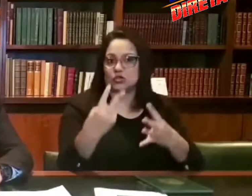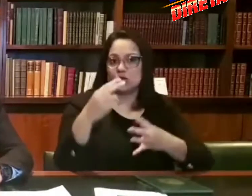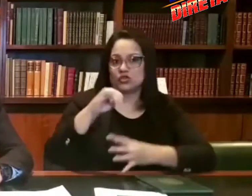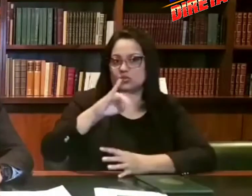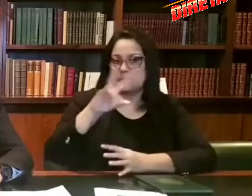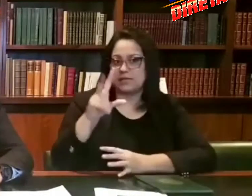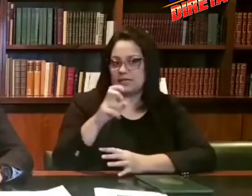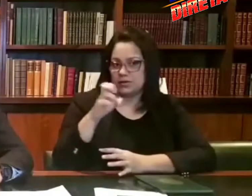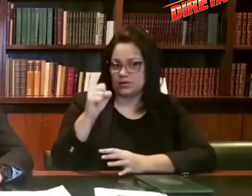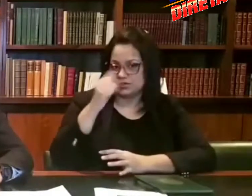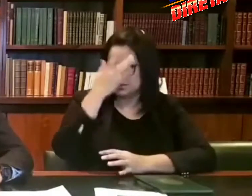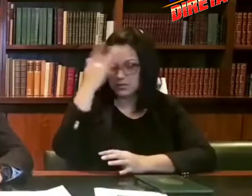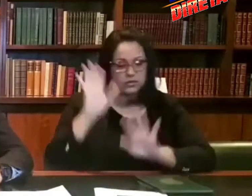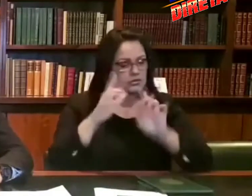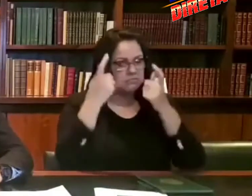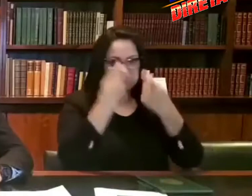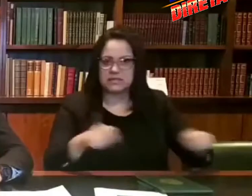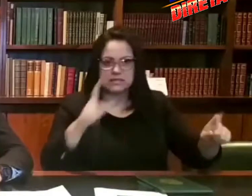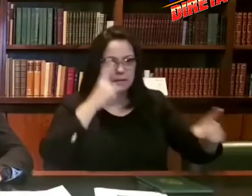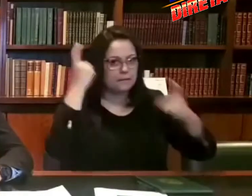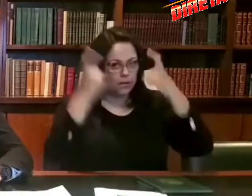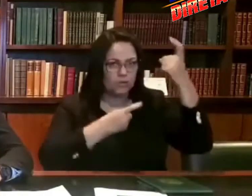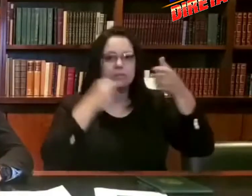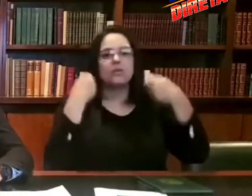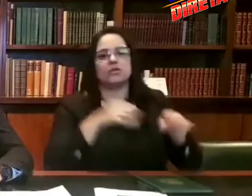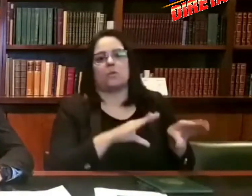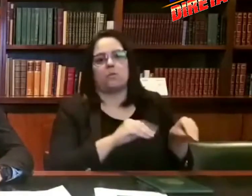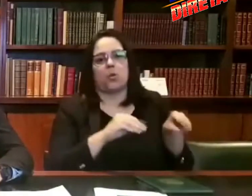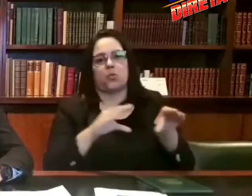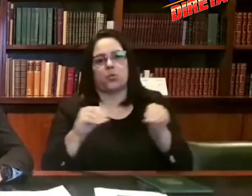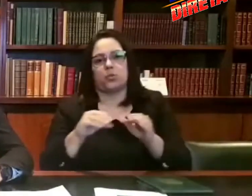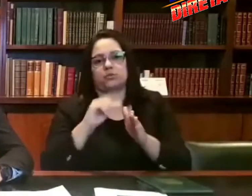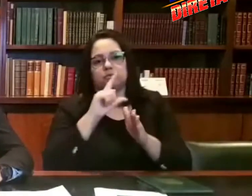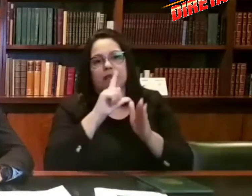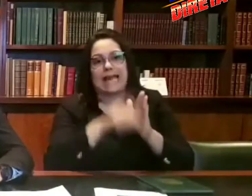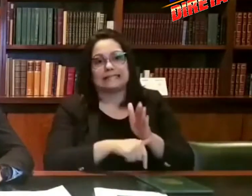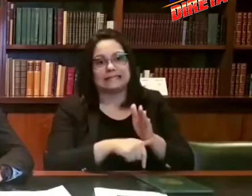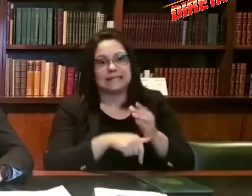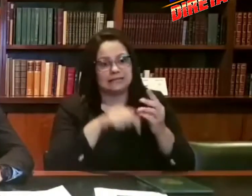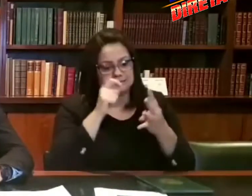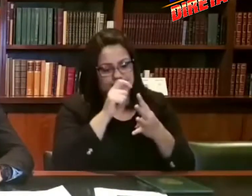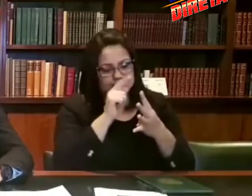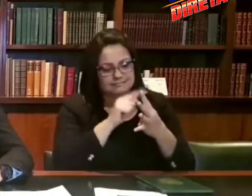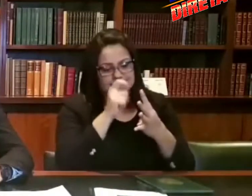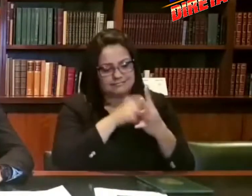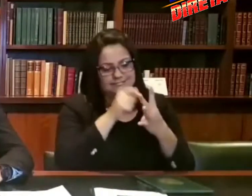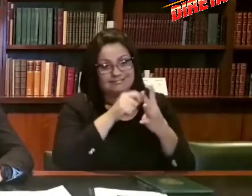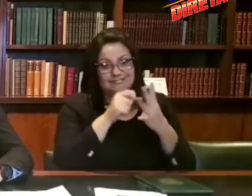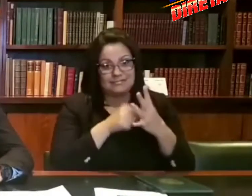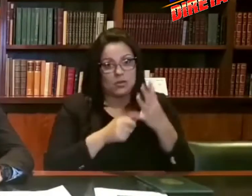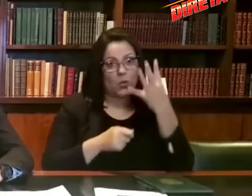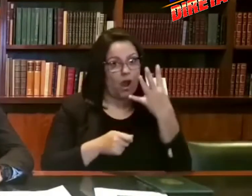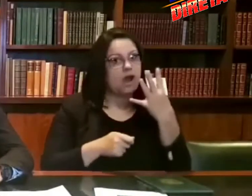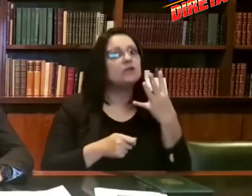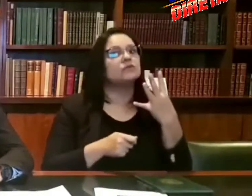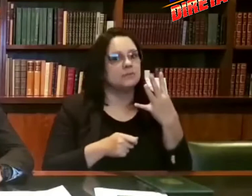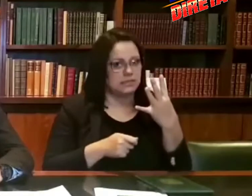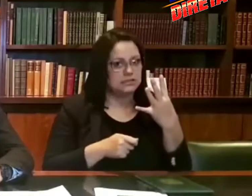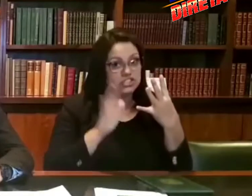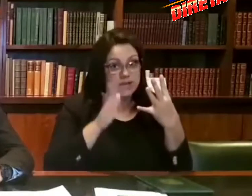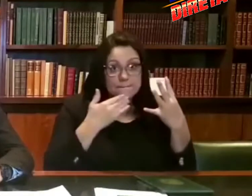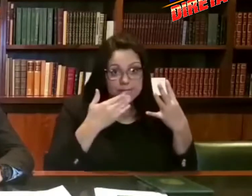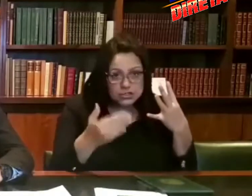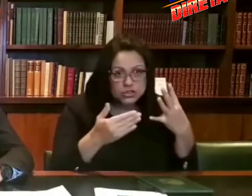precisam, não precisam se preocupar, porque será automático. Então, quem já pediu, receberá